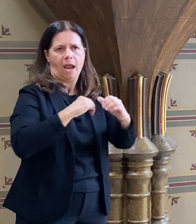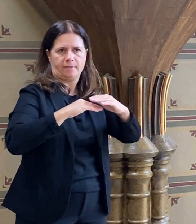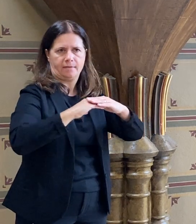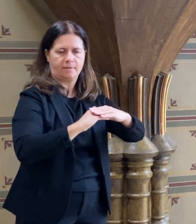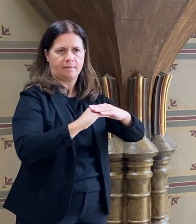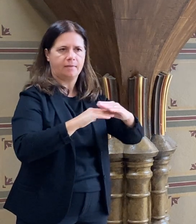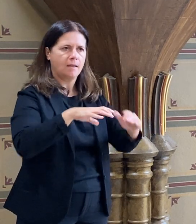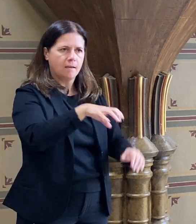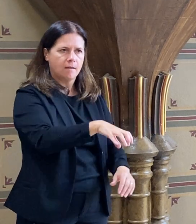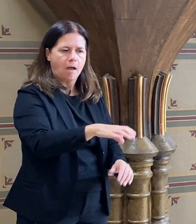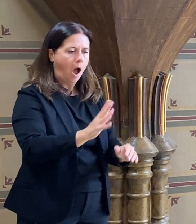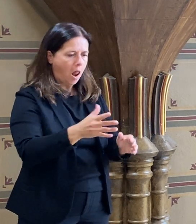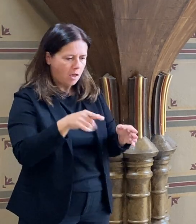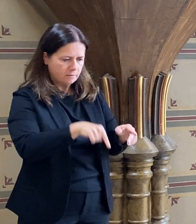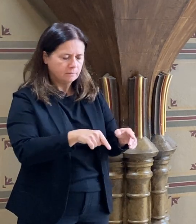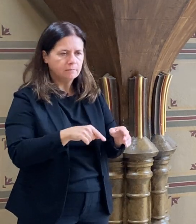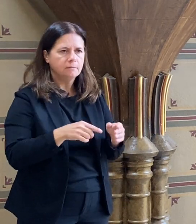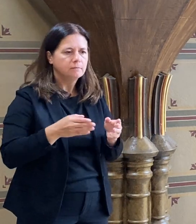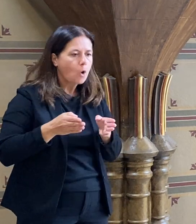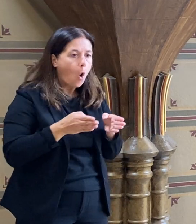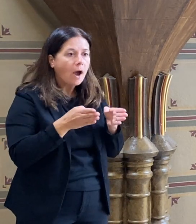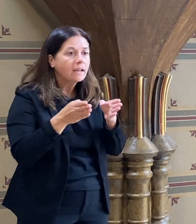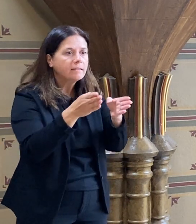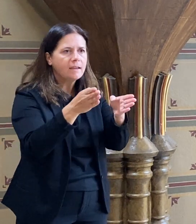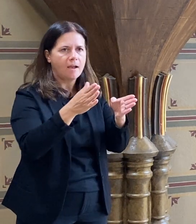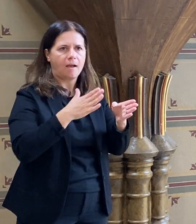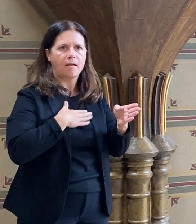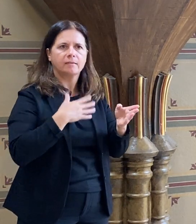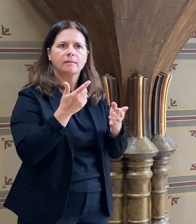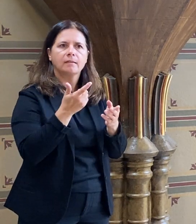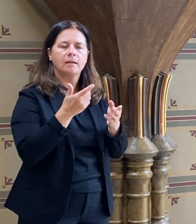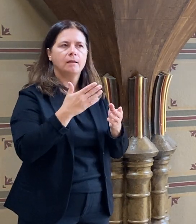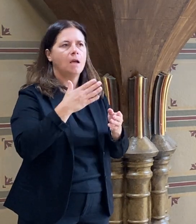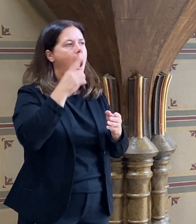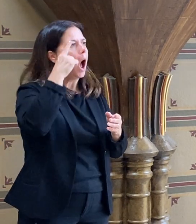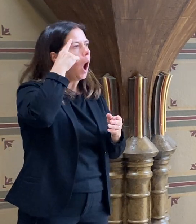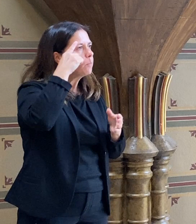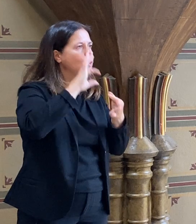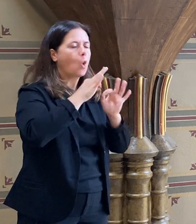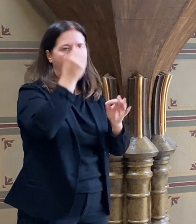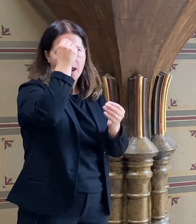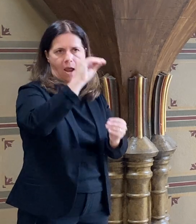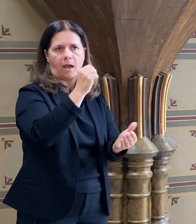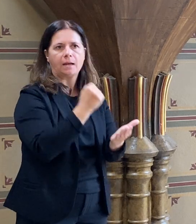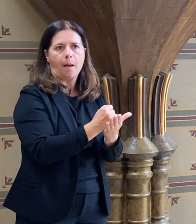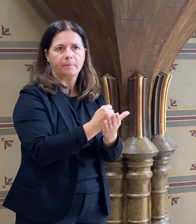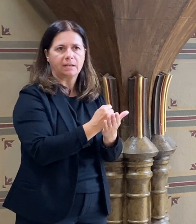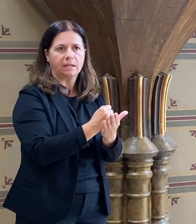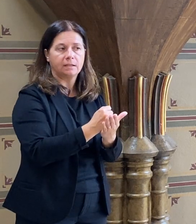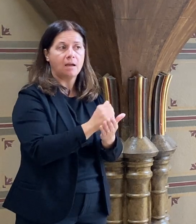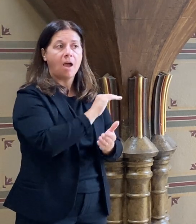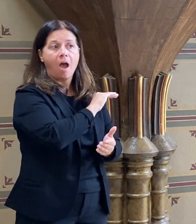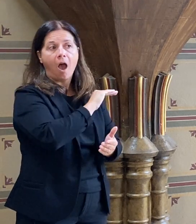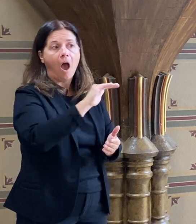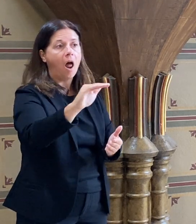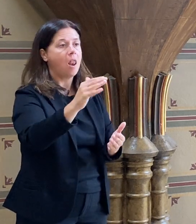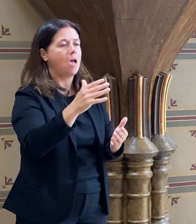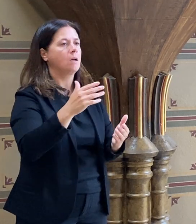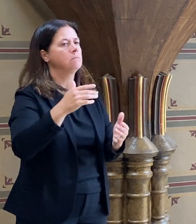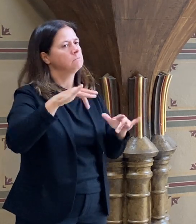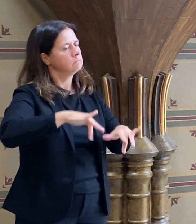dem wir uns alle orientieren bei unserer Arbeit, Haupt- oder Ehrenamtlich. Denn wir alle sind